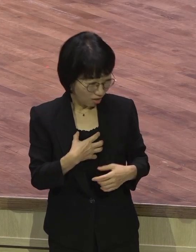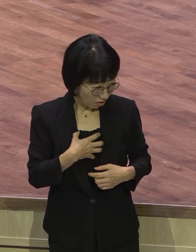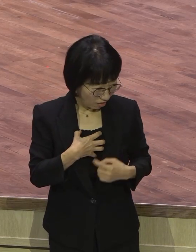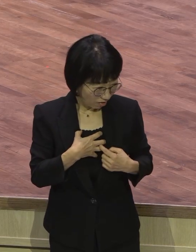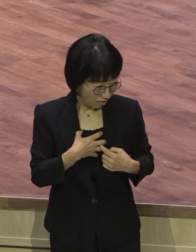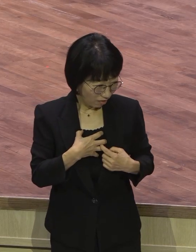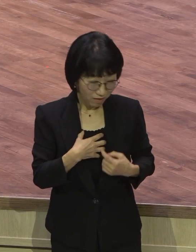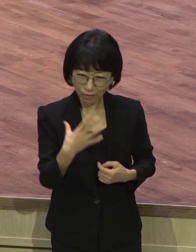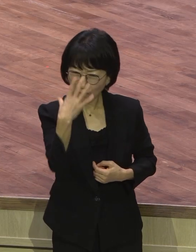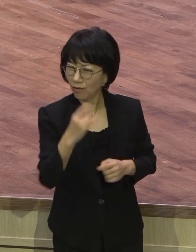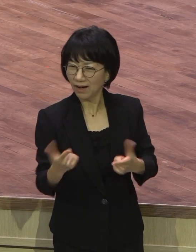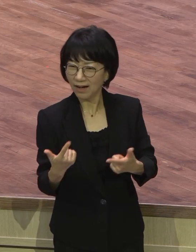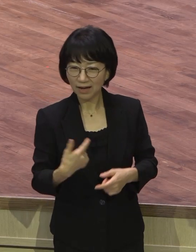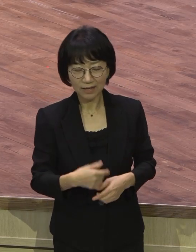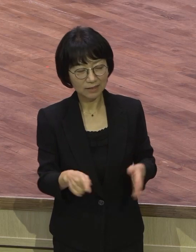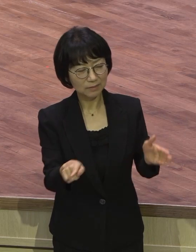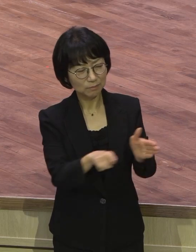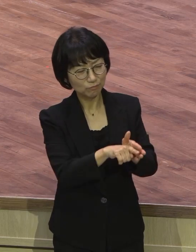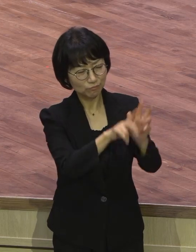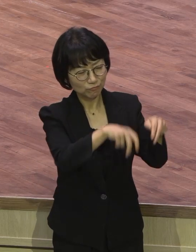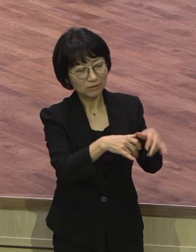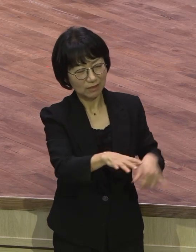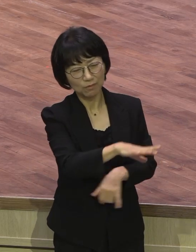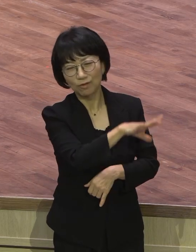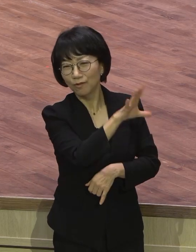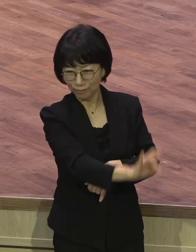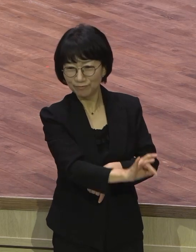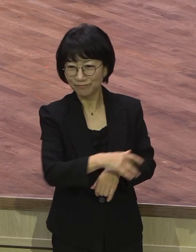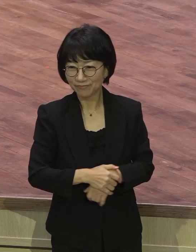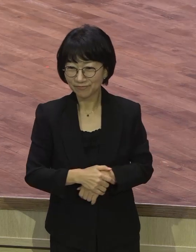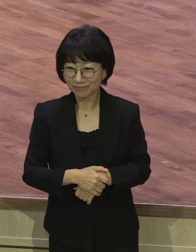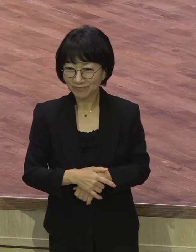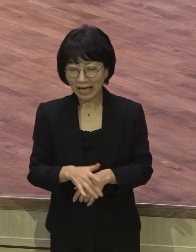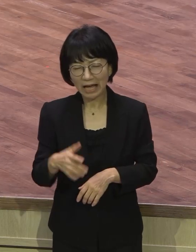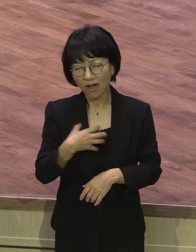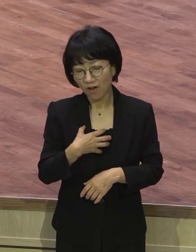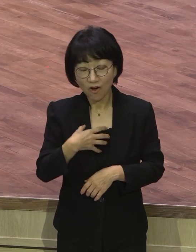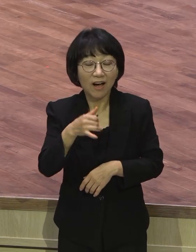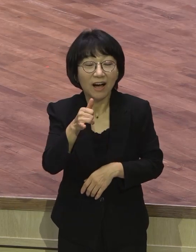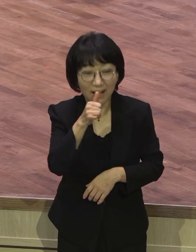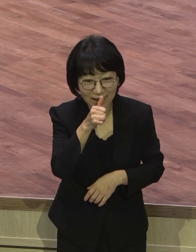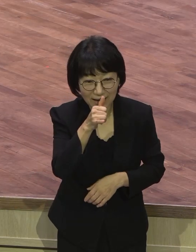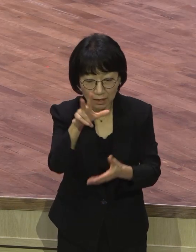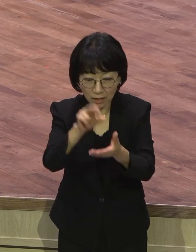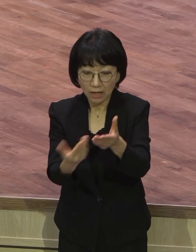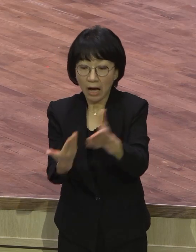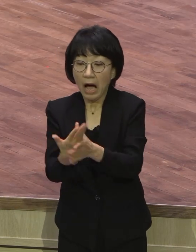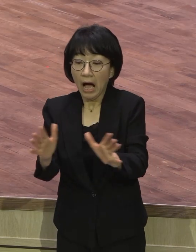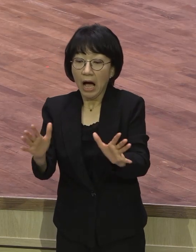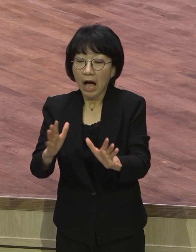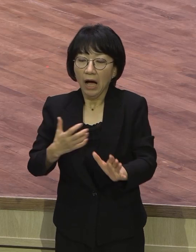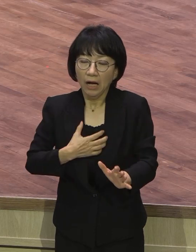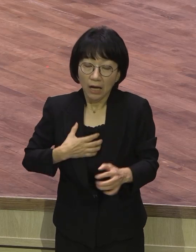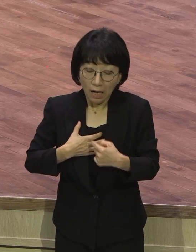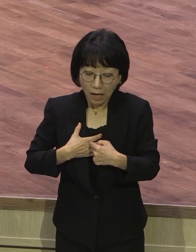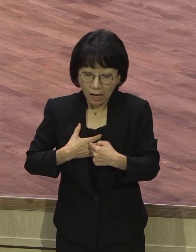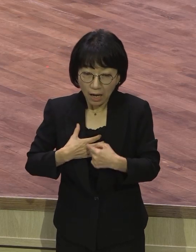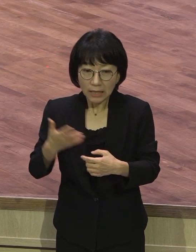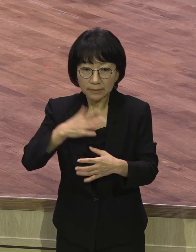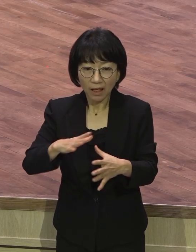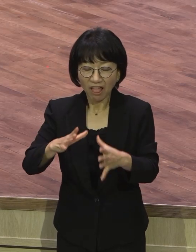사단체 거기예요. 염려 있지요. 염려 없는 사람 염려 걱정 할 수밖에 없게 만들지요. 그거